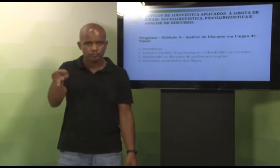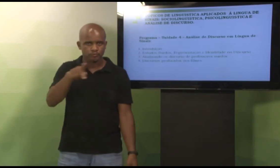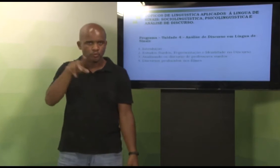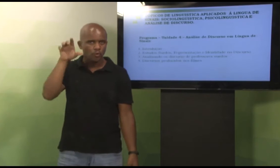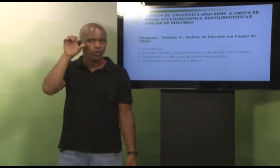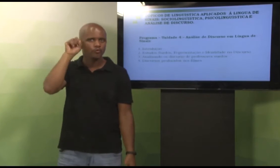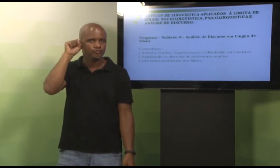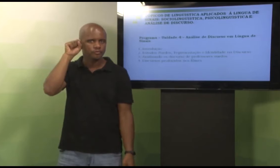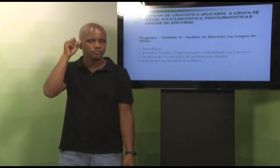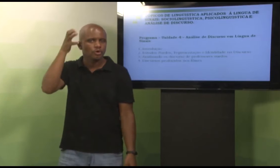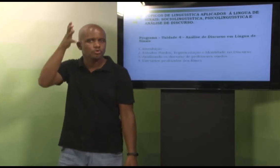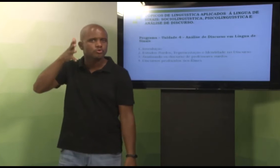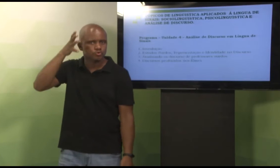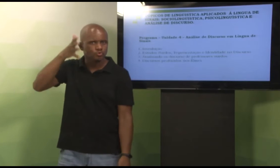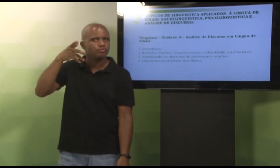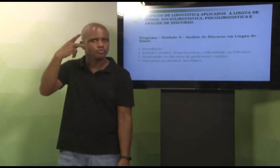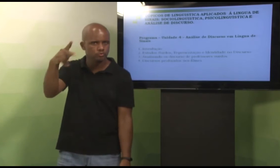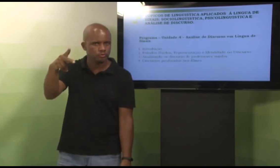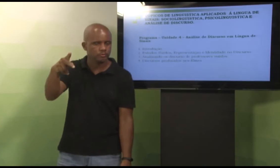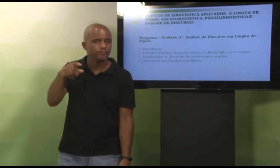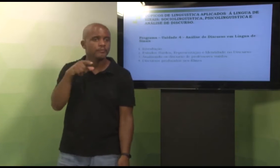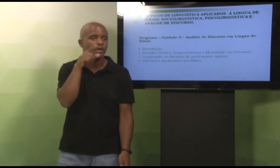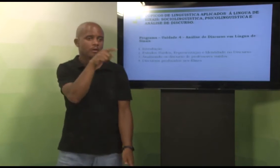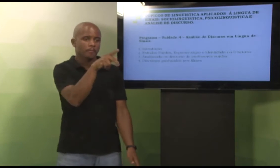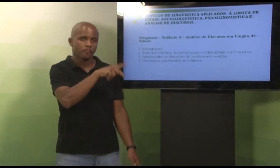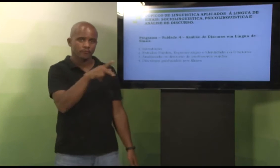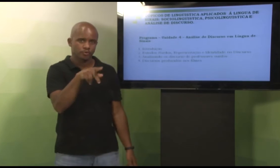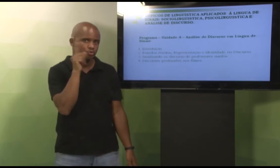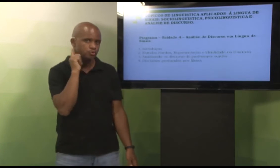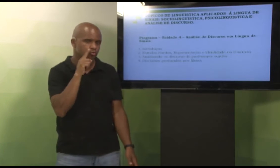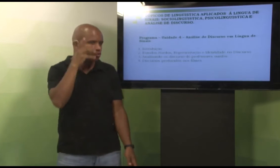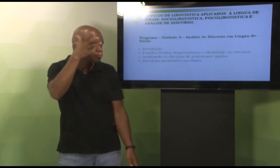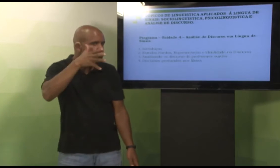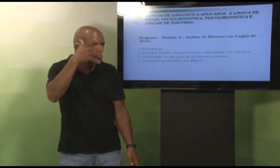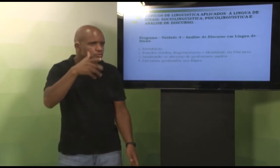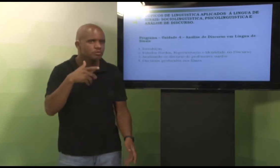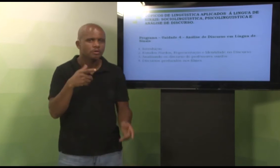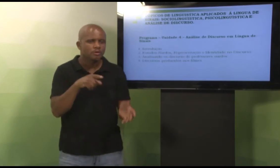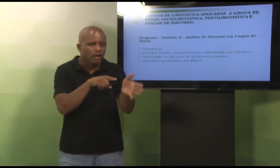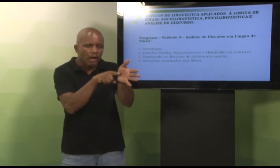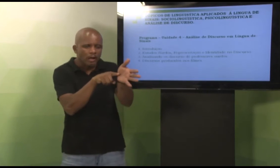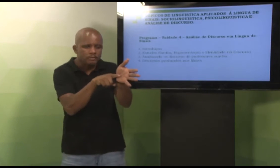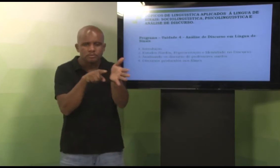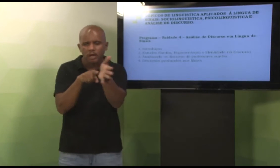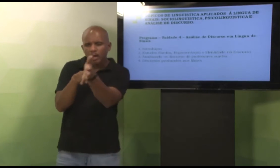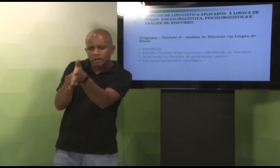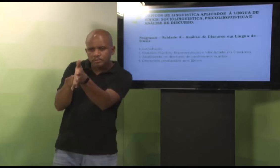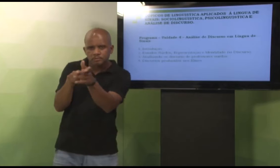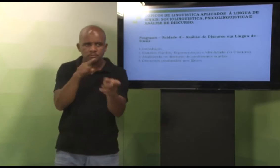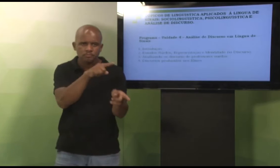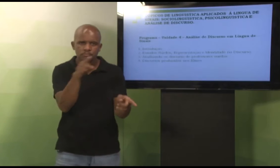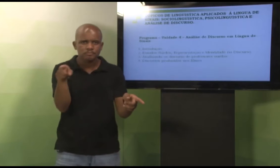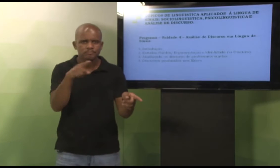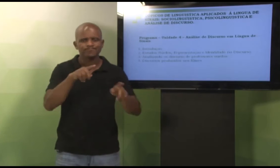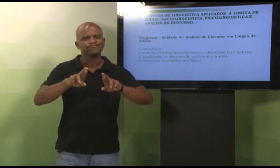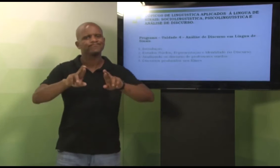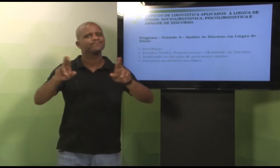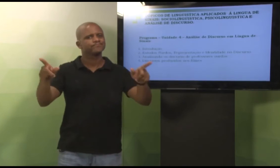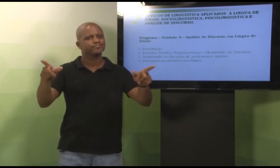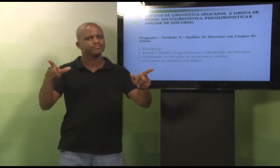comparação entre professores ouvintes e professores surdos, os seus discursos. Vamos fazer essa